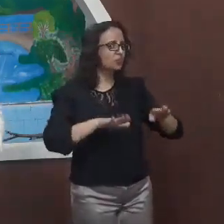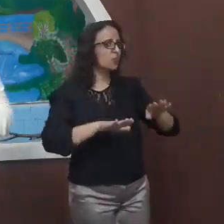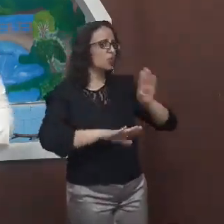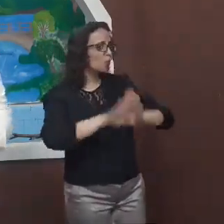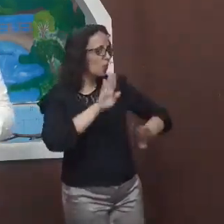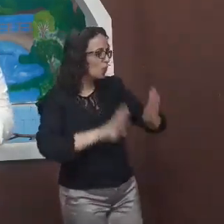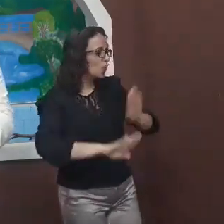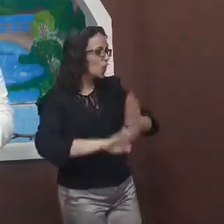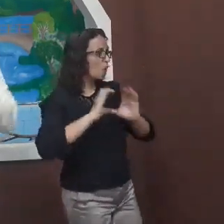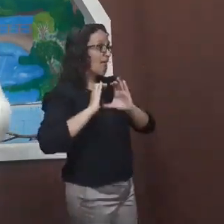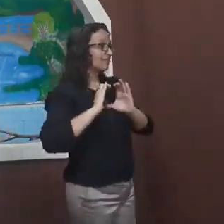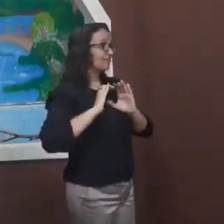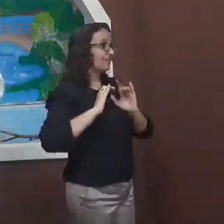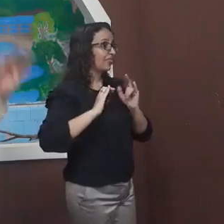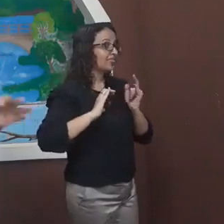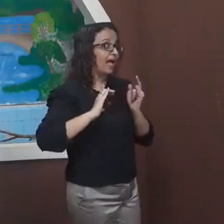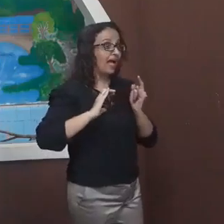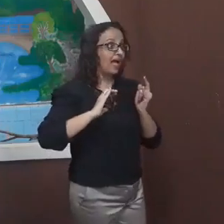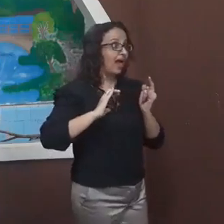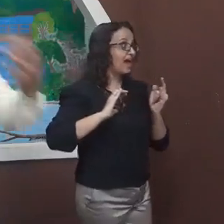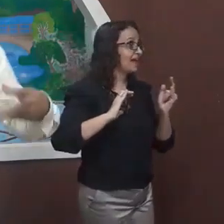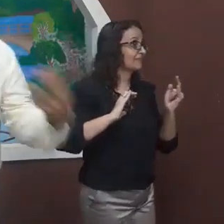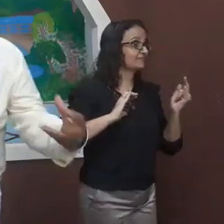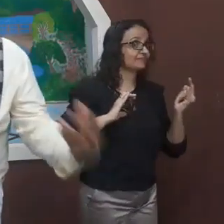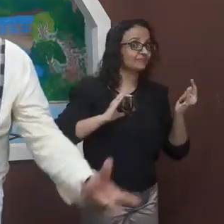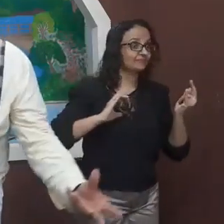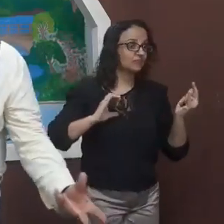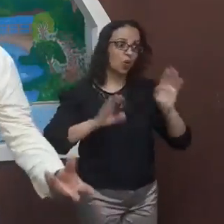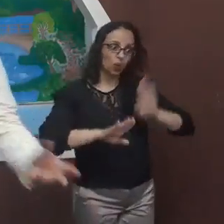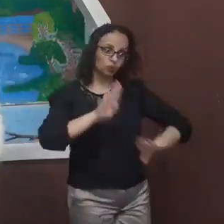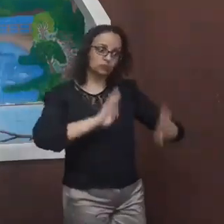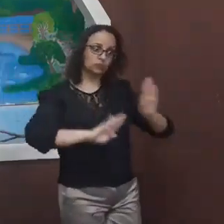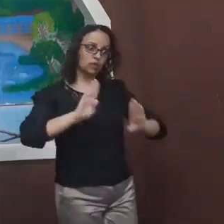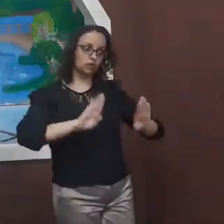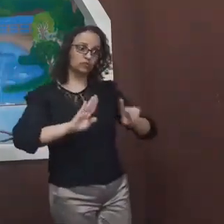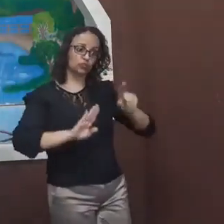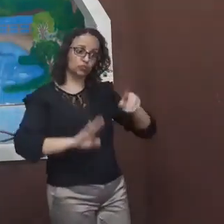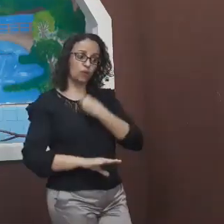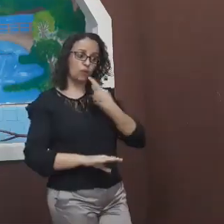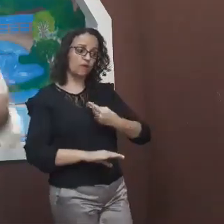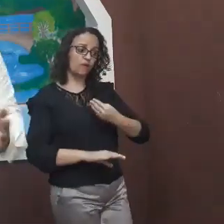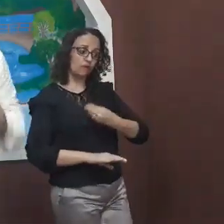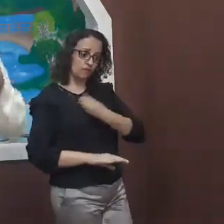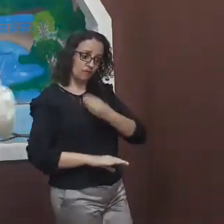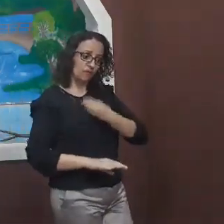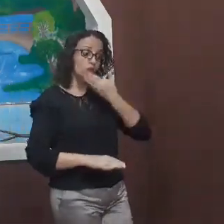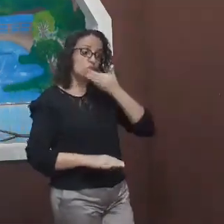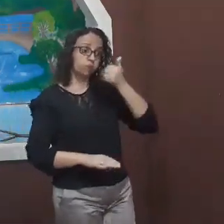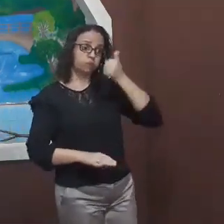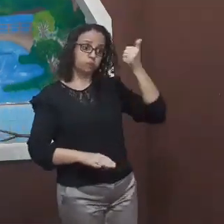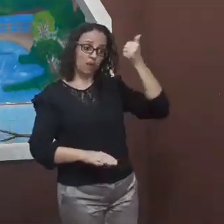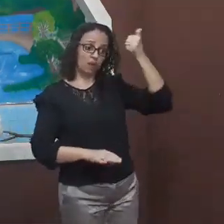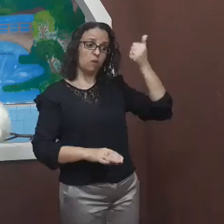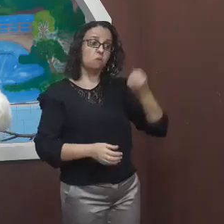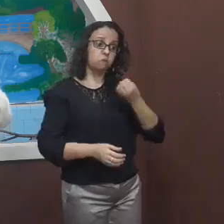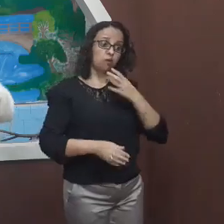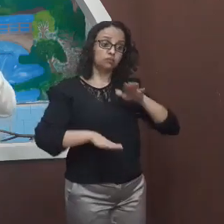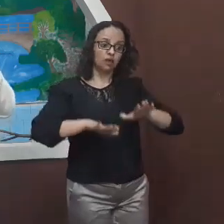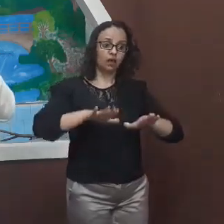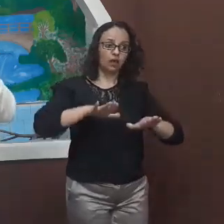cobiça. Cuidado, cuidado. Eu não estou falando aqui de querer melhorar de vida, não estou falando isso, mas veja se está no